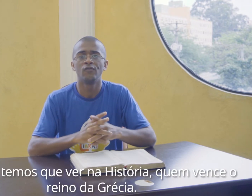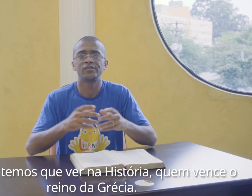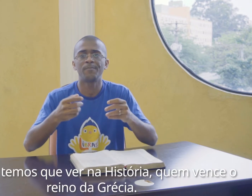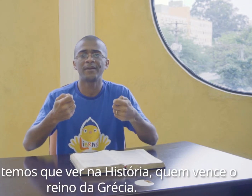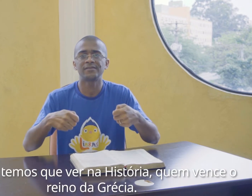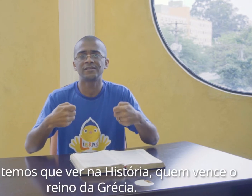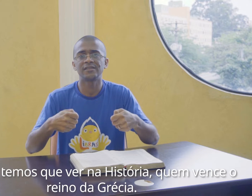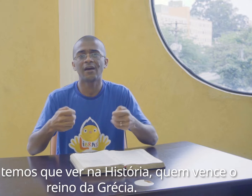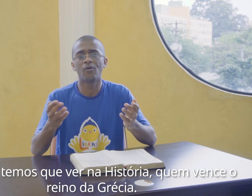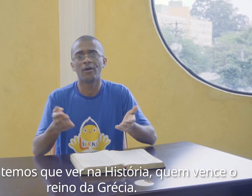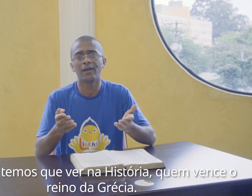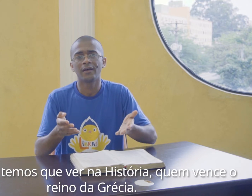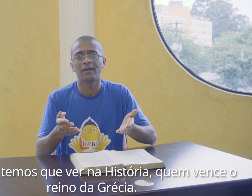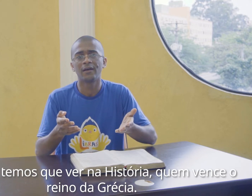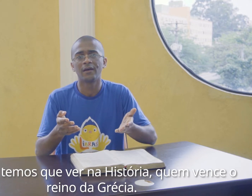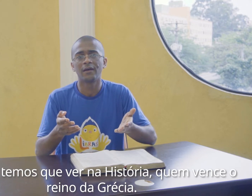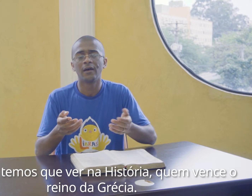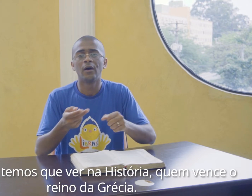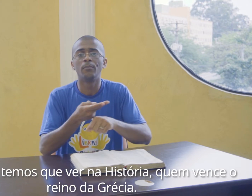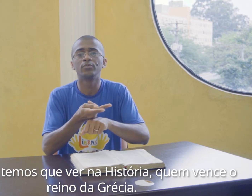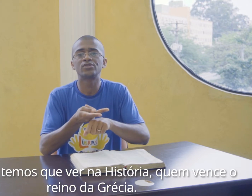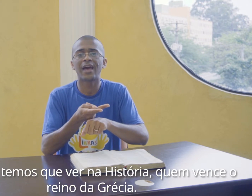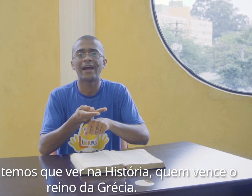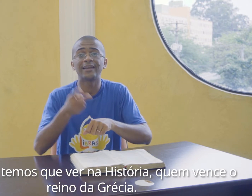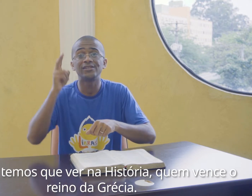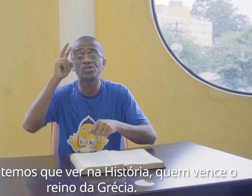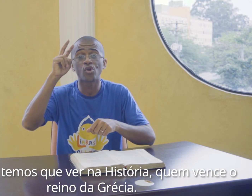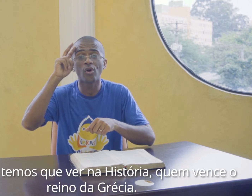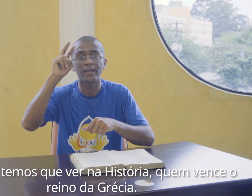Você precisa agora buscar na história